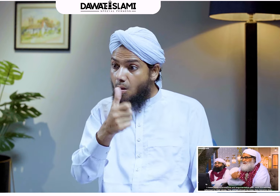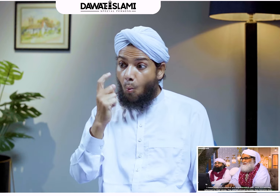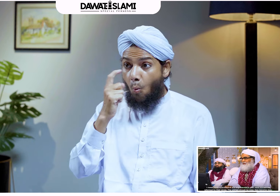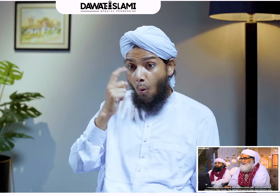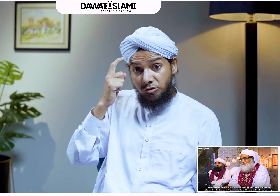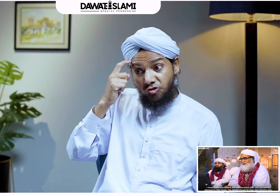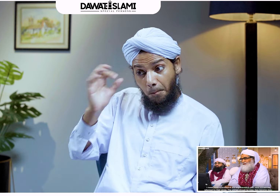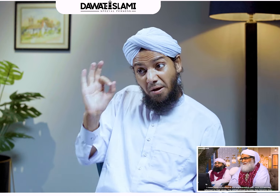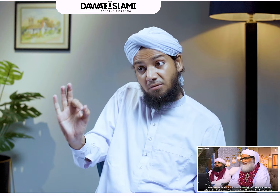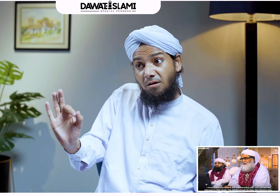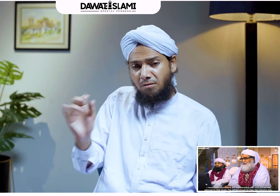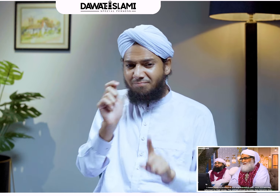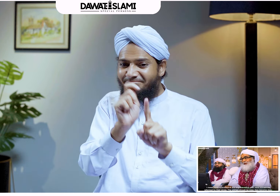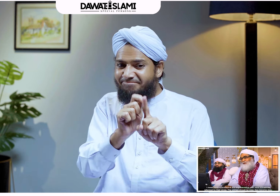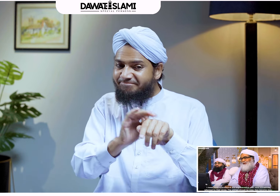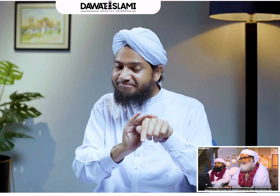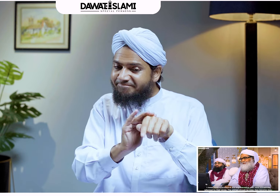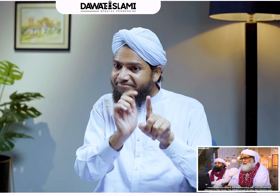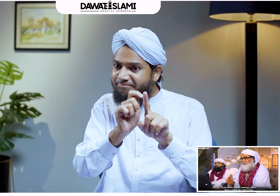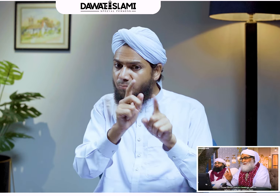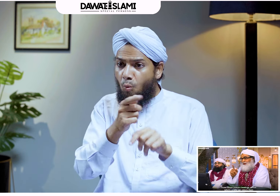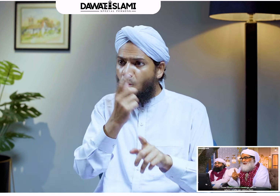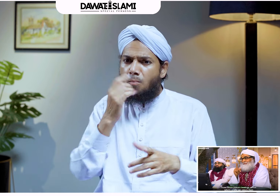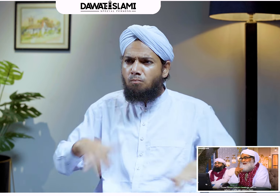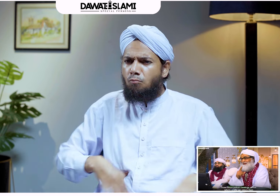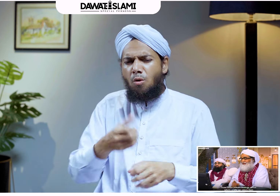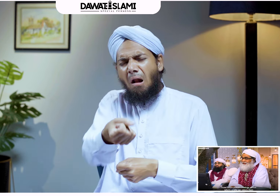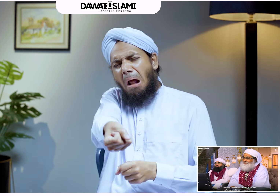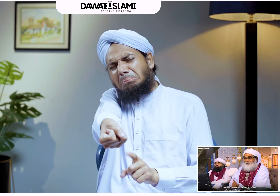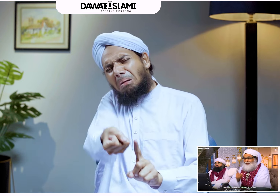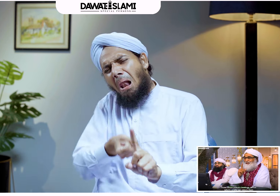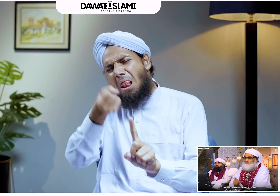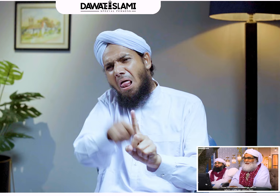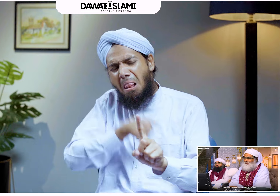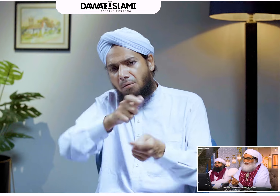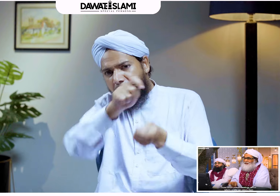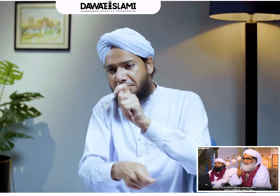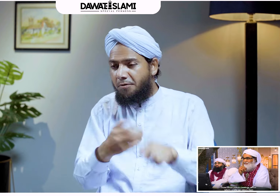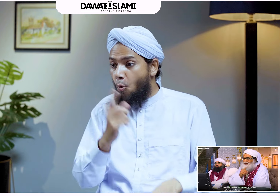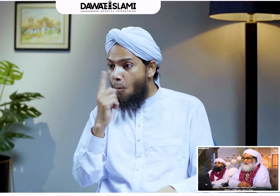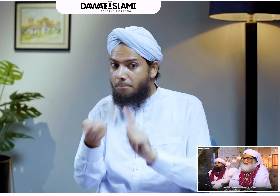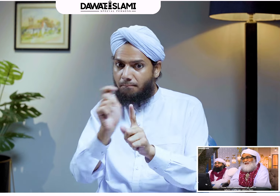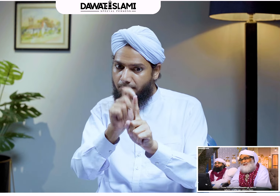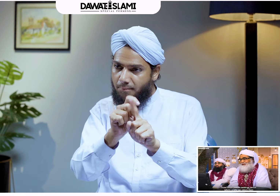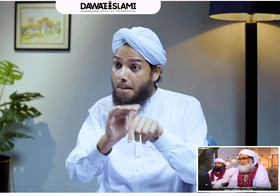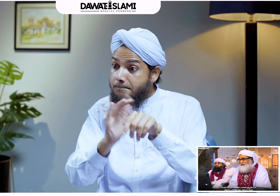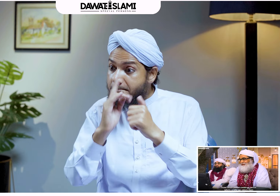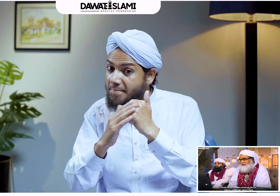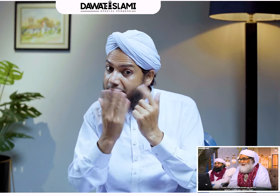ہو عورت سیٹ ہو جاتے ہیں. جن کو پولیس کی ماریں سیٹ نہیں کر سکتی, بیوی سیٹ کر سکتی ہے, مگر